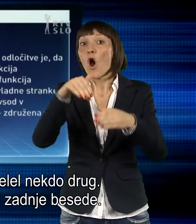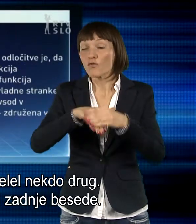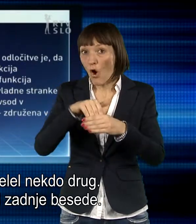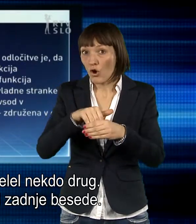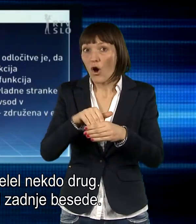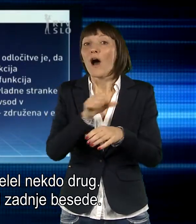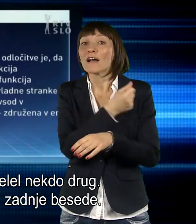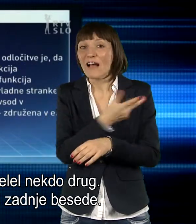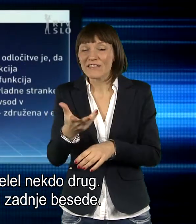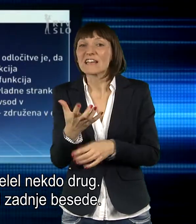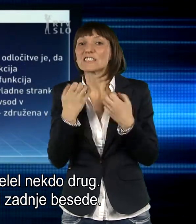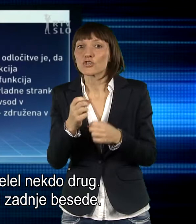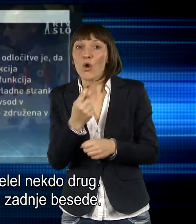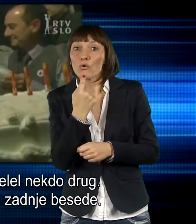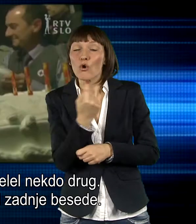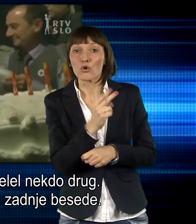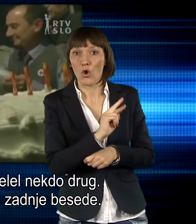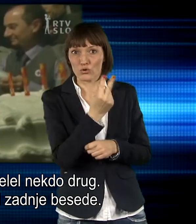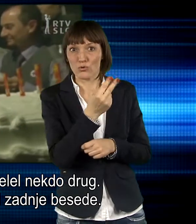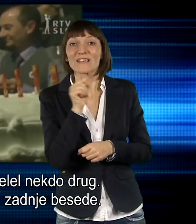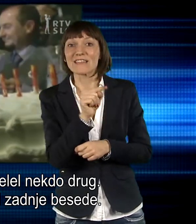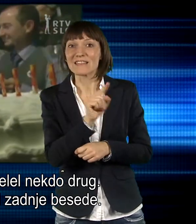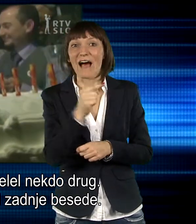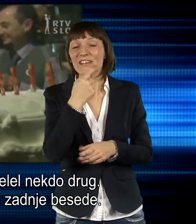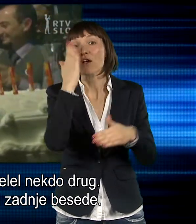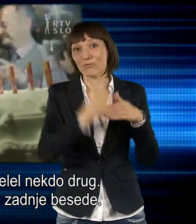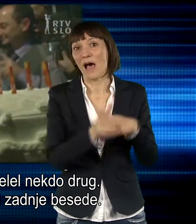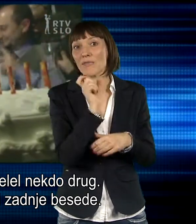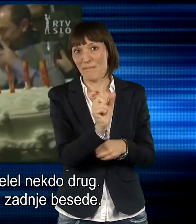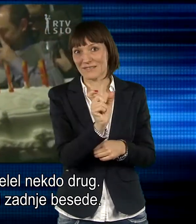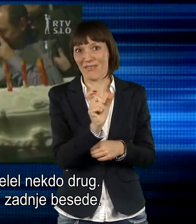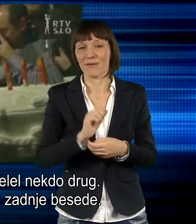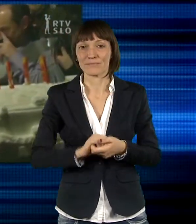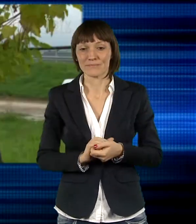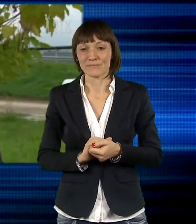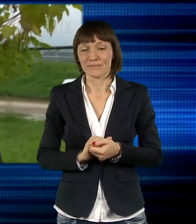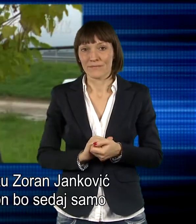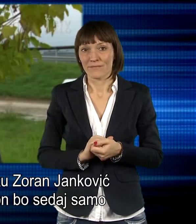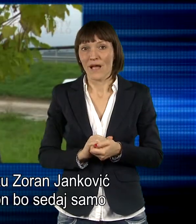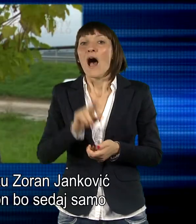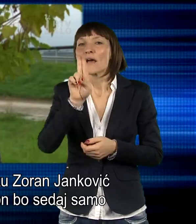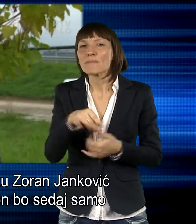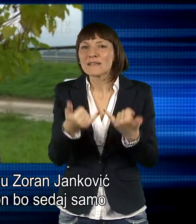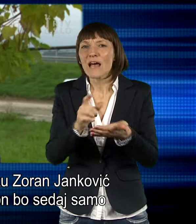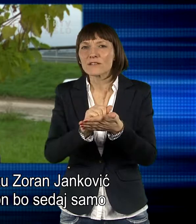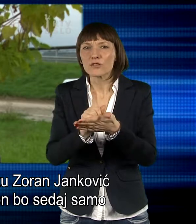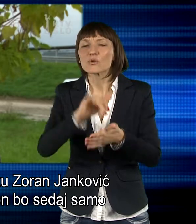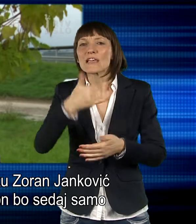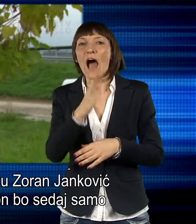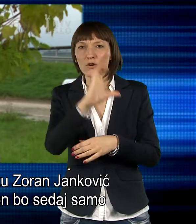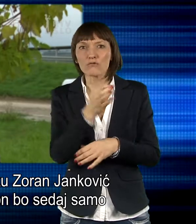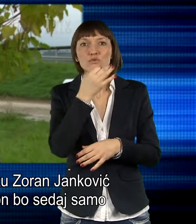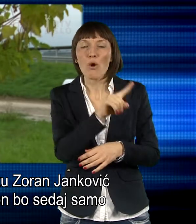Vlogo, katero si je želel nekdo drug. In ta gotovo ni rekel zadnje besede. Da ima v tem trenutku